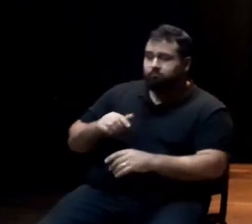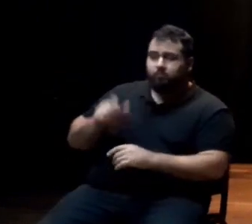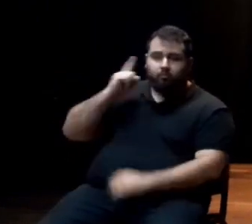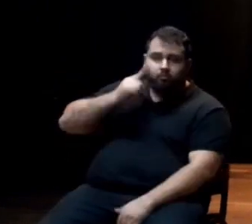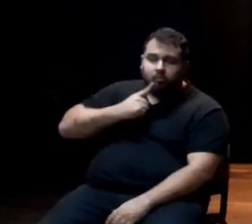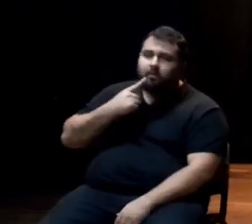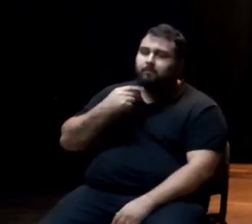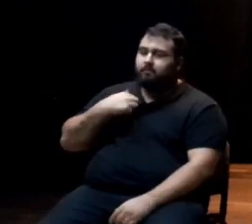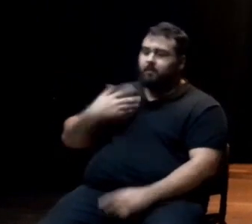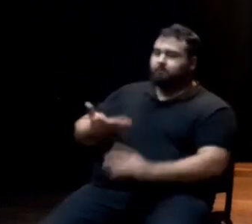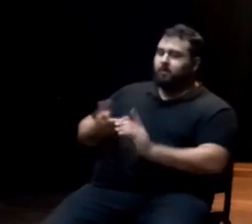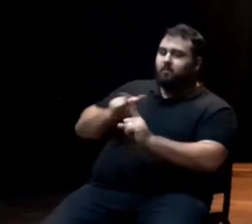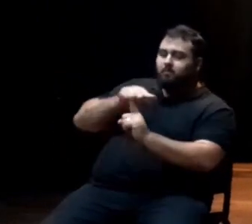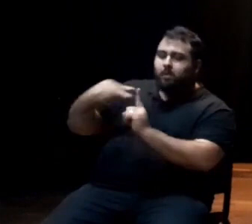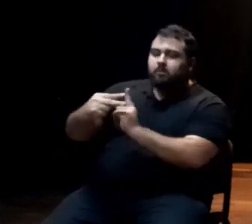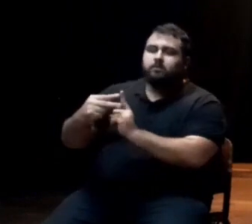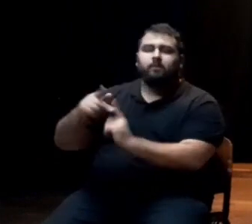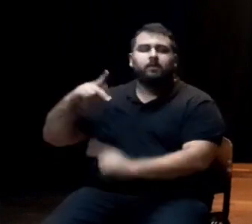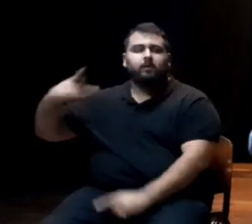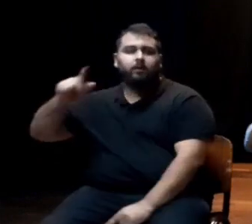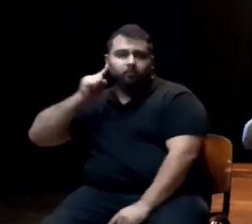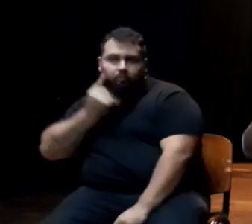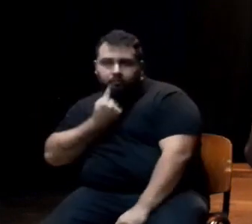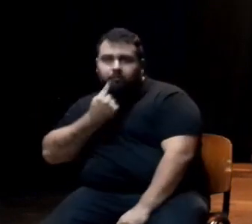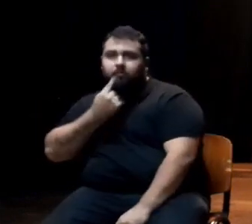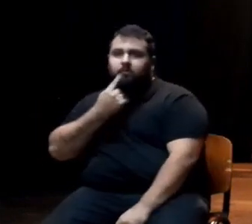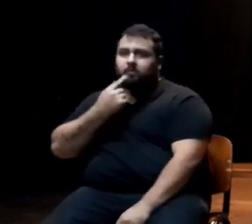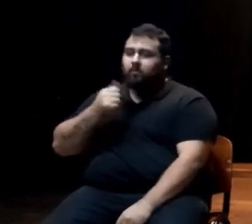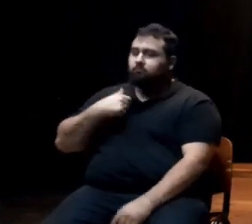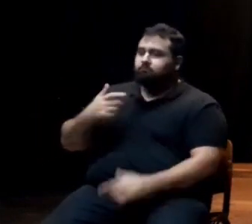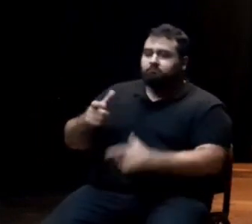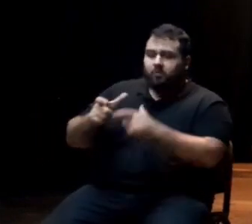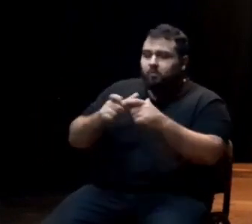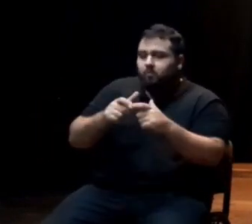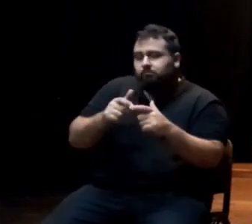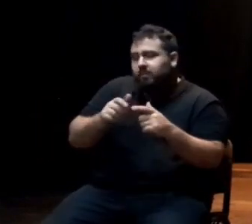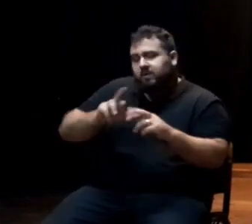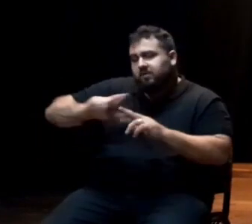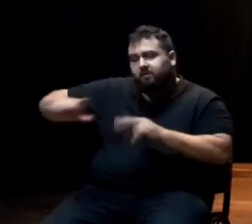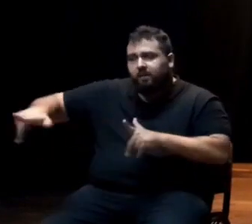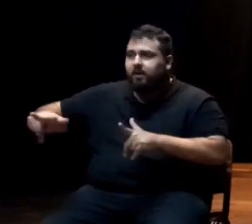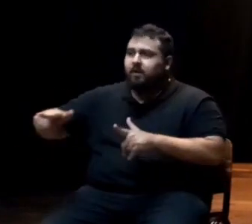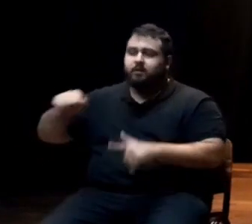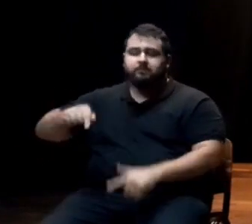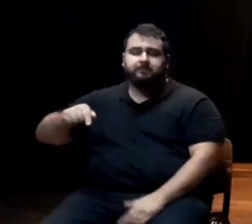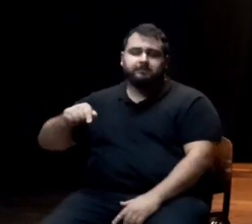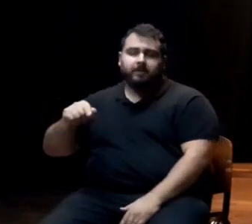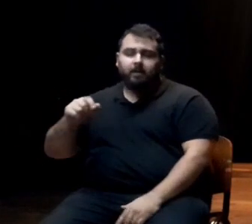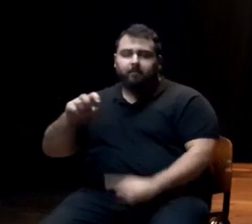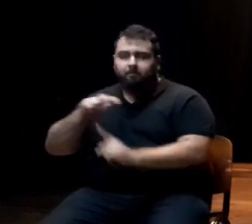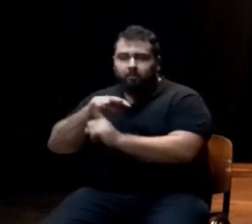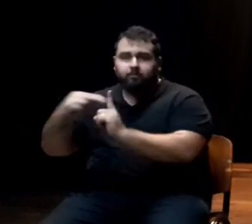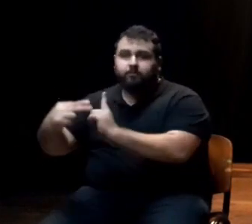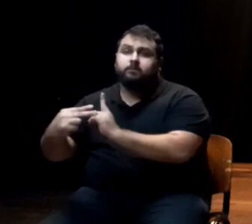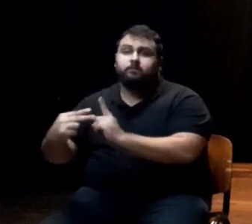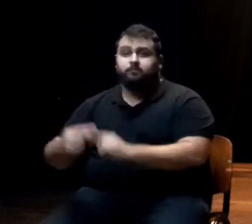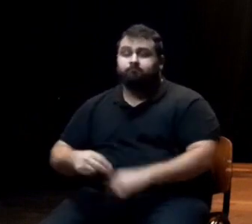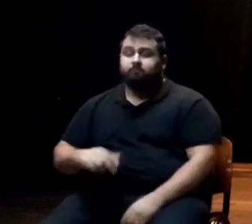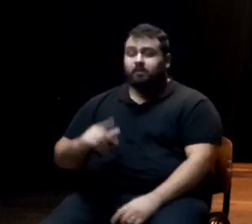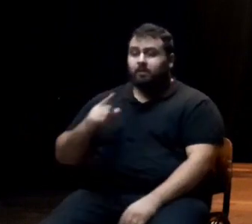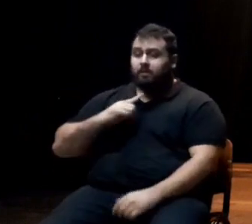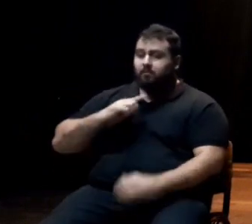do ponto de vista deles também. Entendeu? Que aí é um outro lugar. Existe uma profissão que é chamada